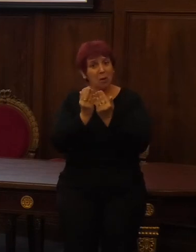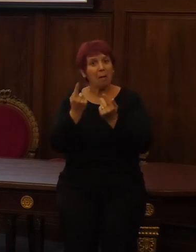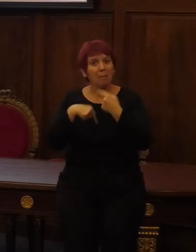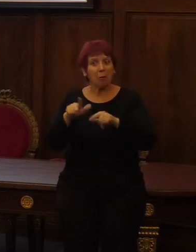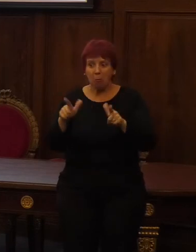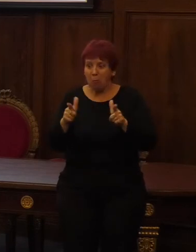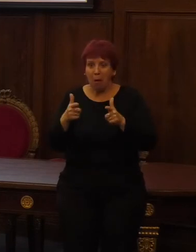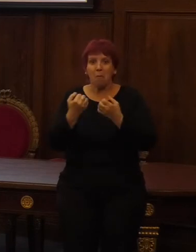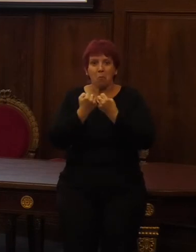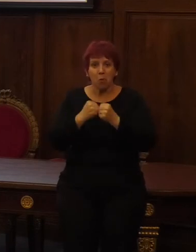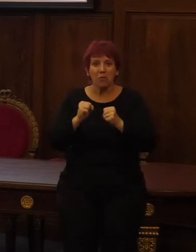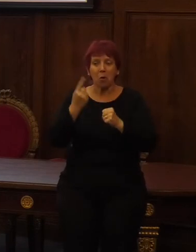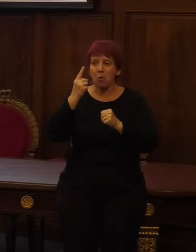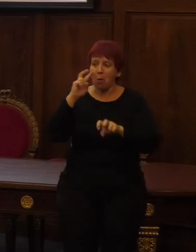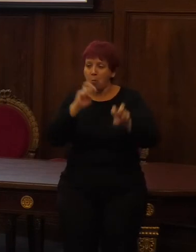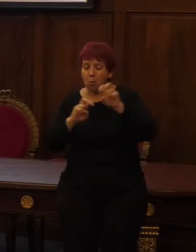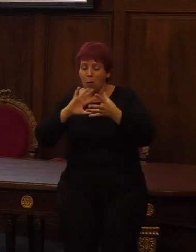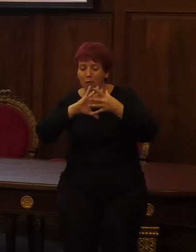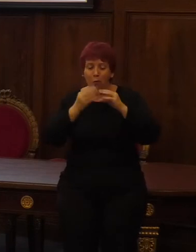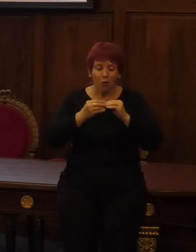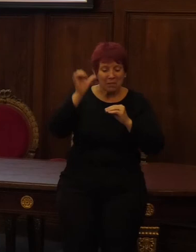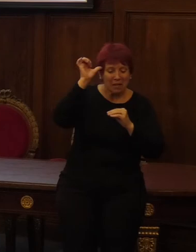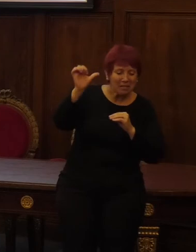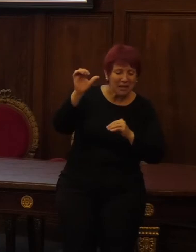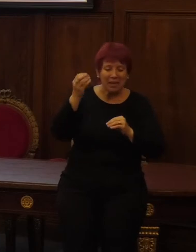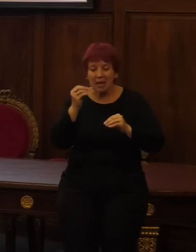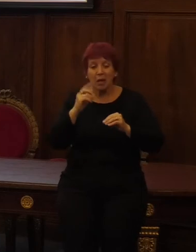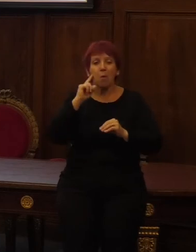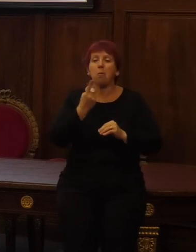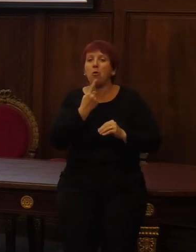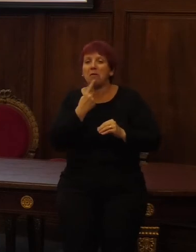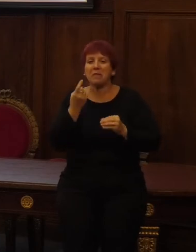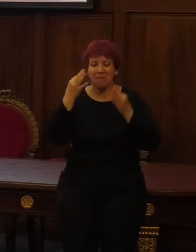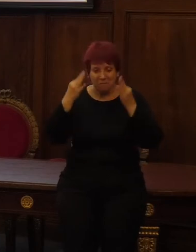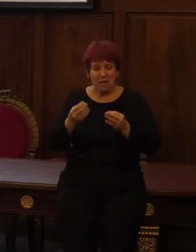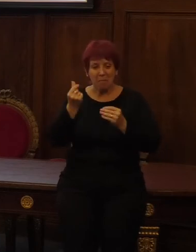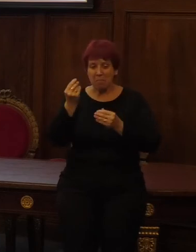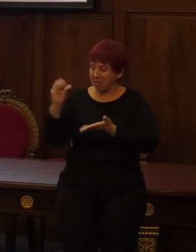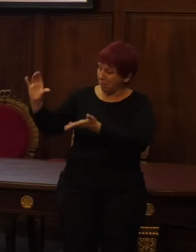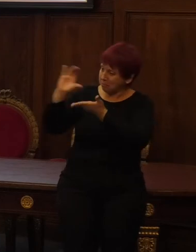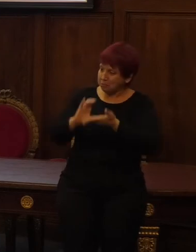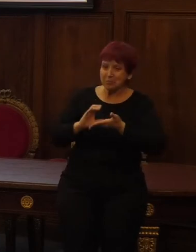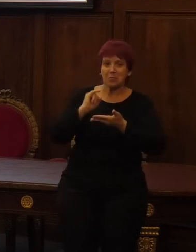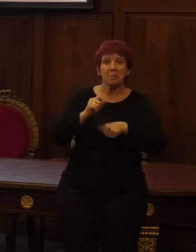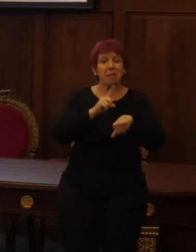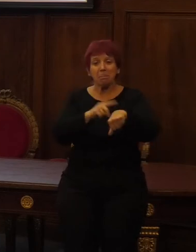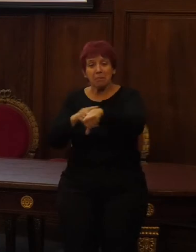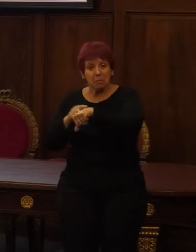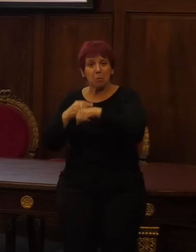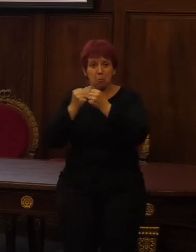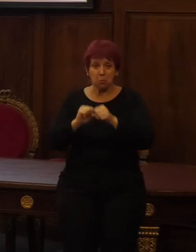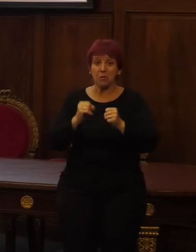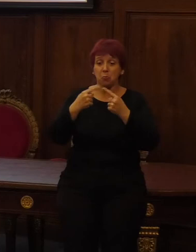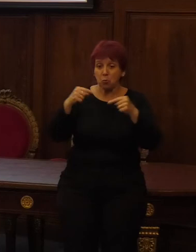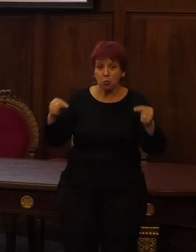digo es que no había una estrategia política, académica, universitaria, financiera, de tiempos,